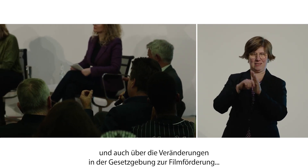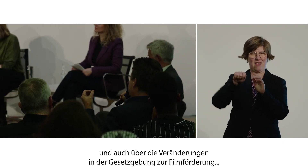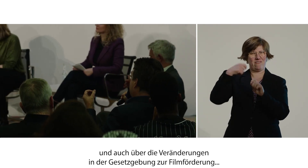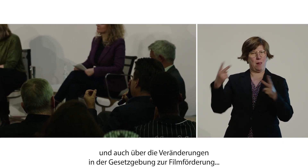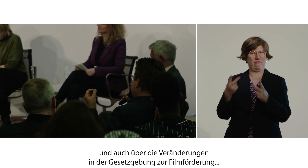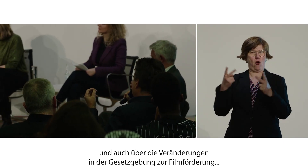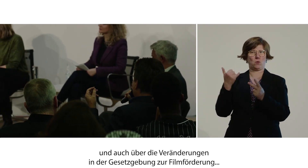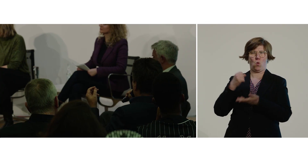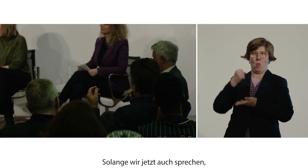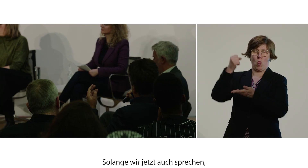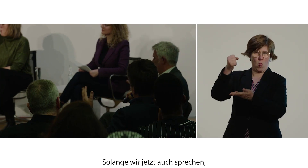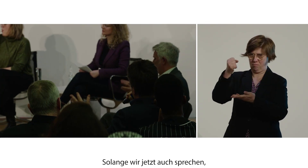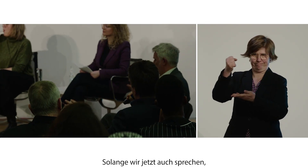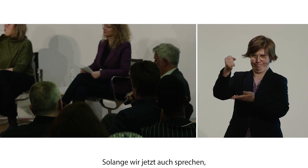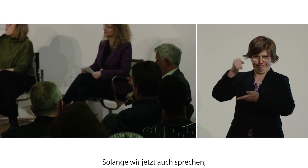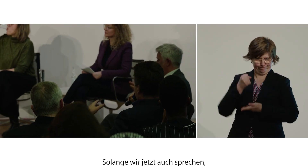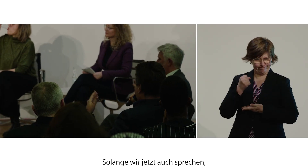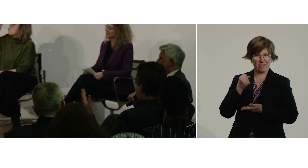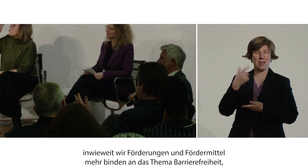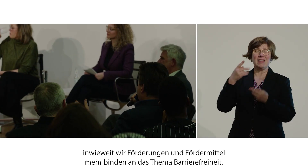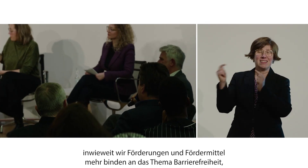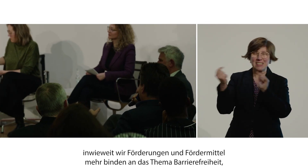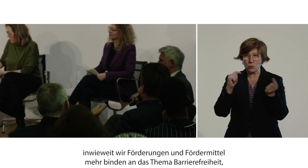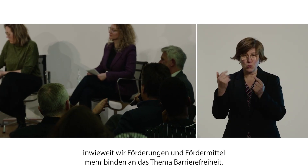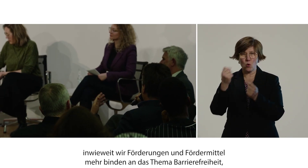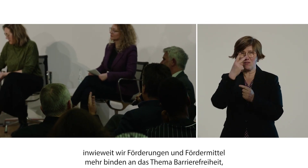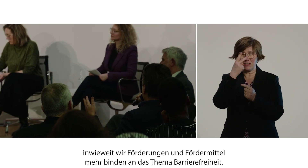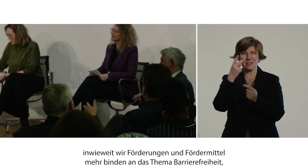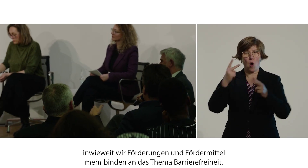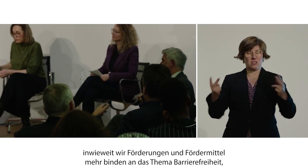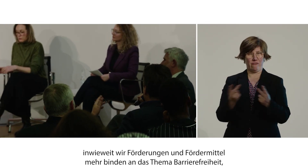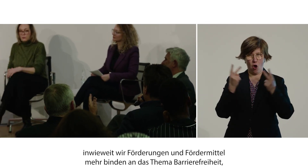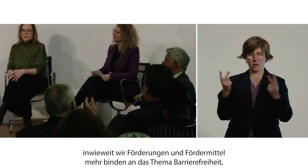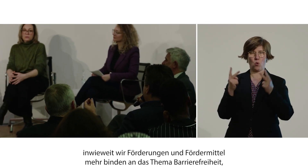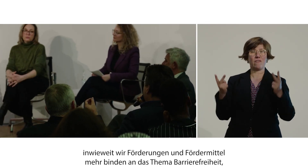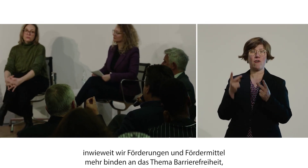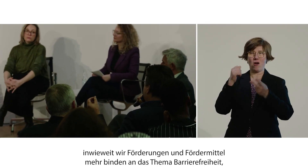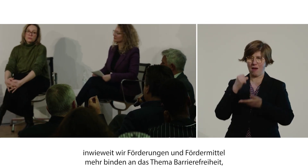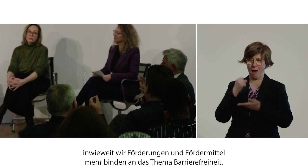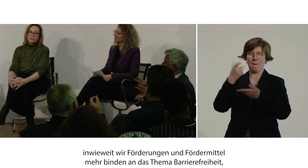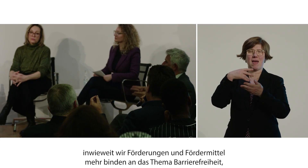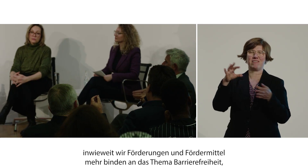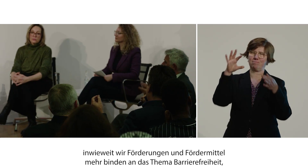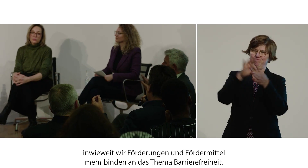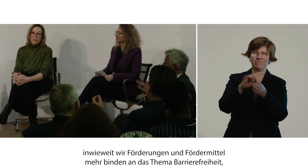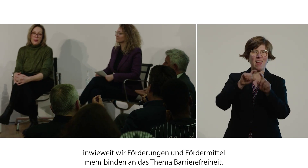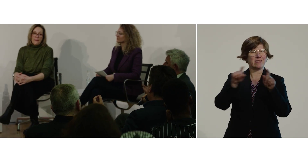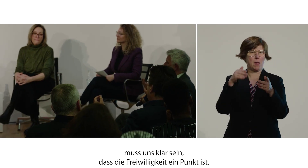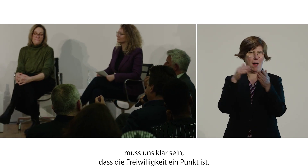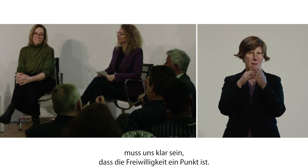Filmförderung, solange wir jetzt mittlerweile auch sprechen, inwieweit wir die Förderung und Fördermittel mehr binden an das Thema